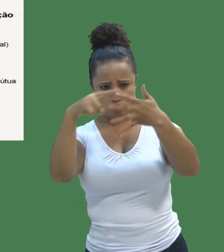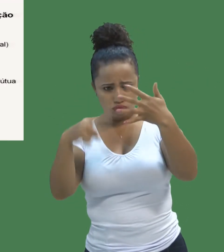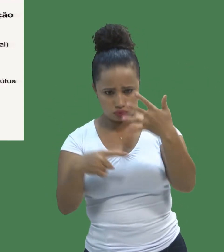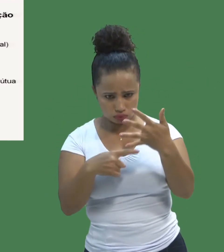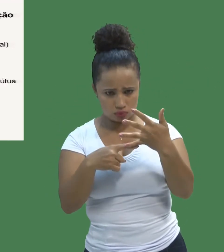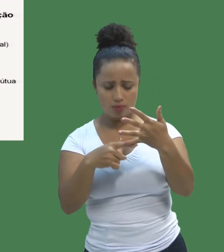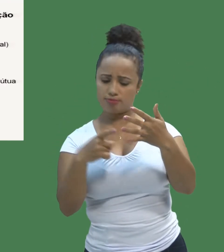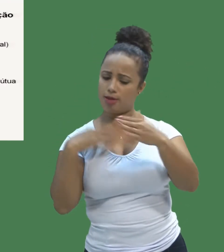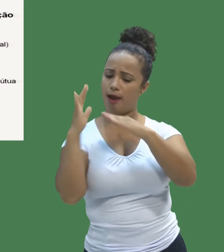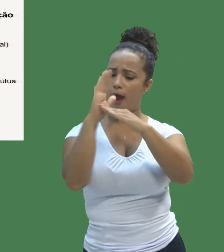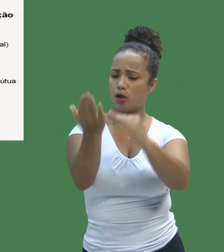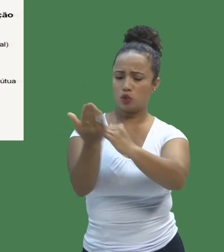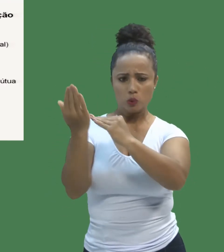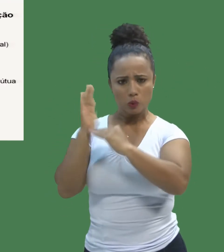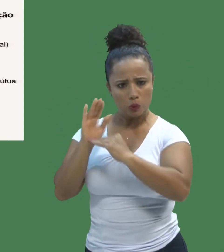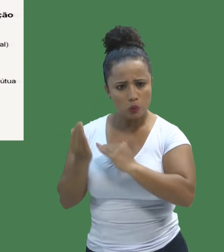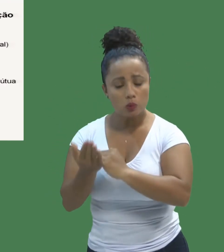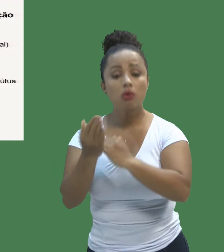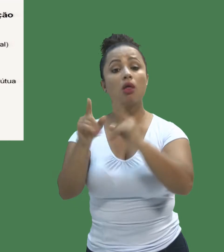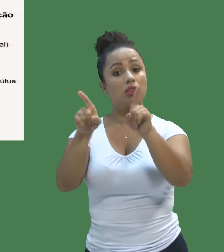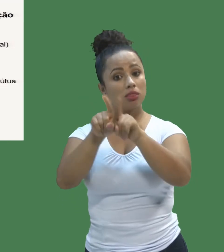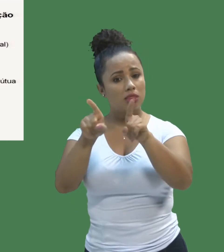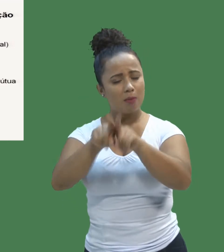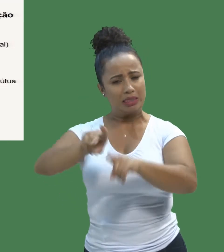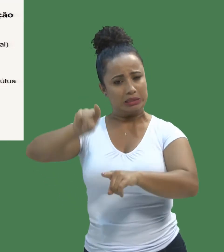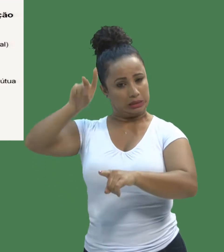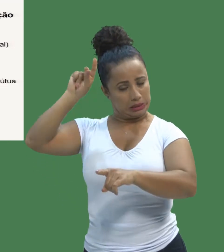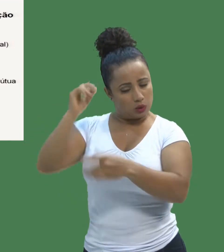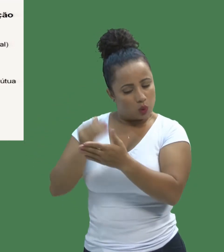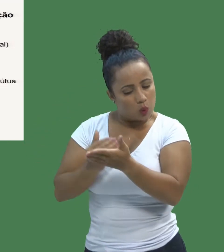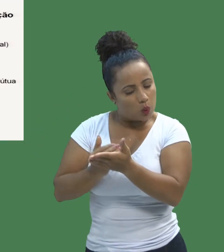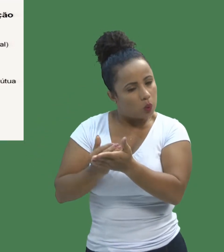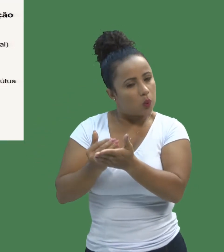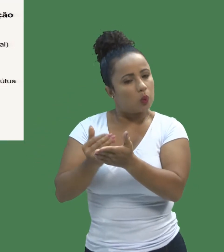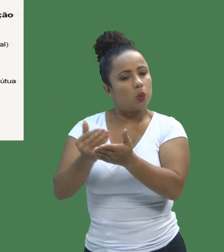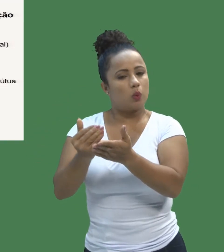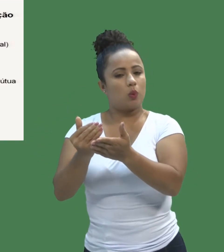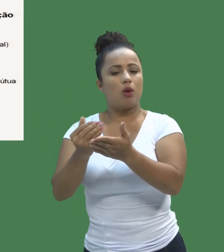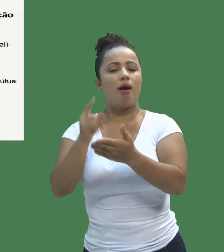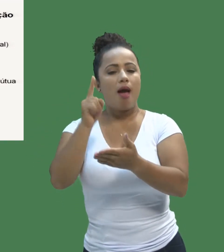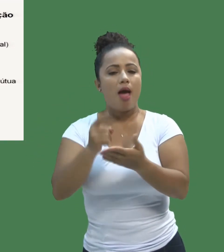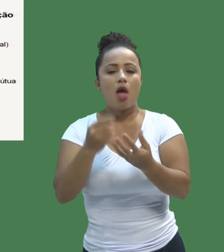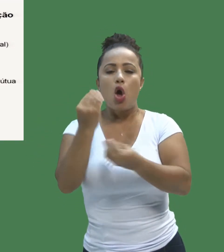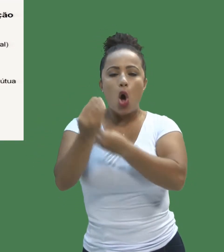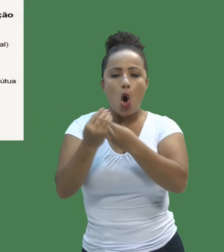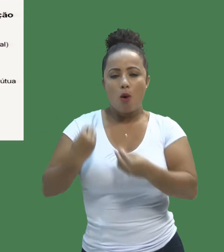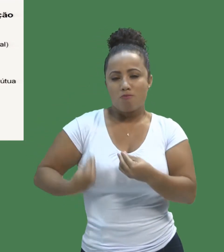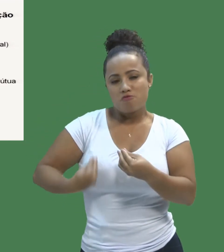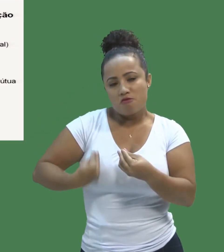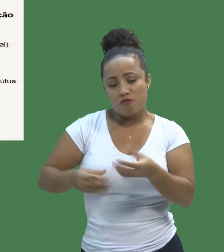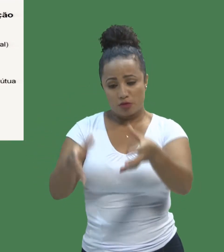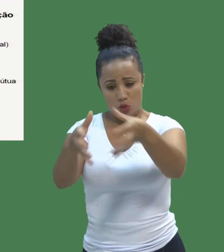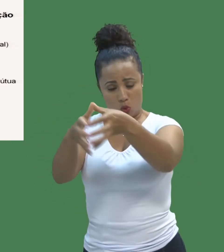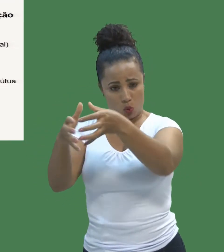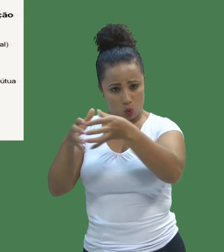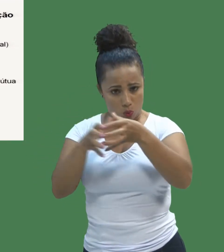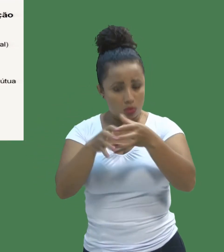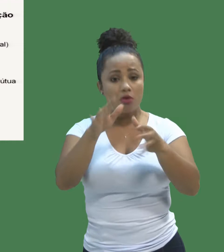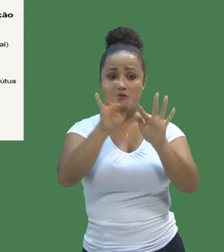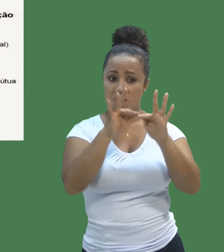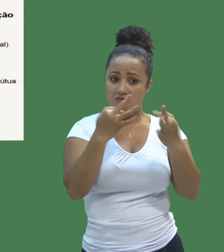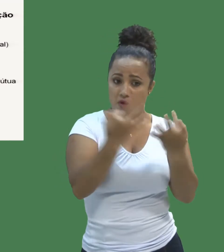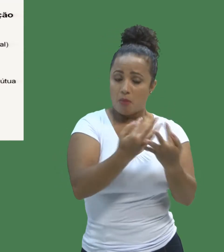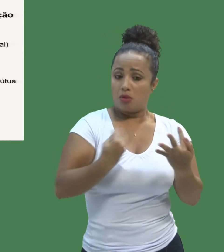colaboração mútua, ainda na era primitiva, uma vida comunitária, as famílias